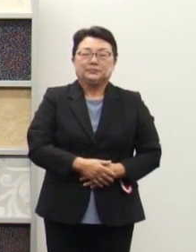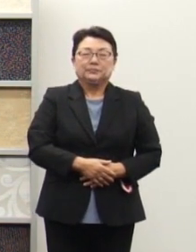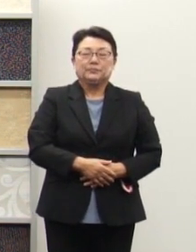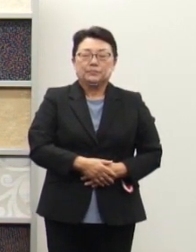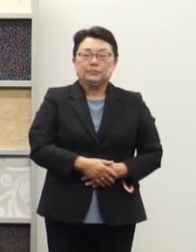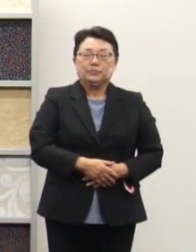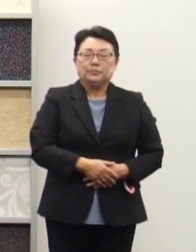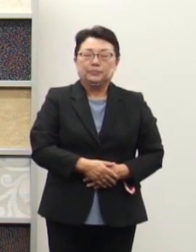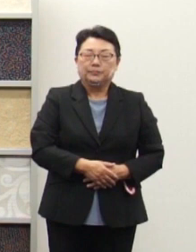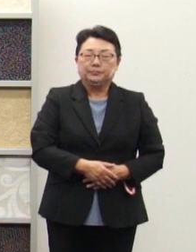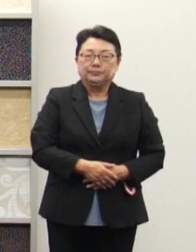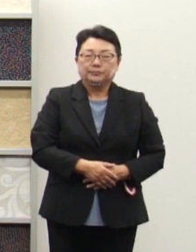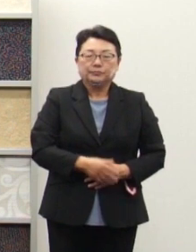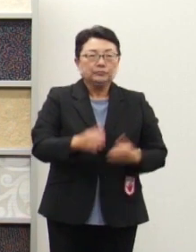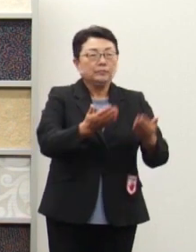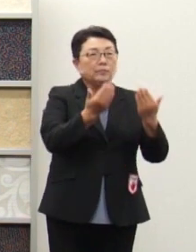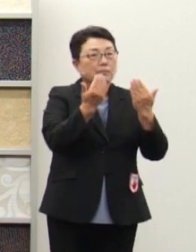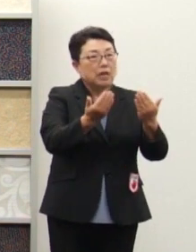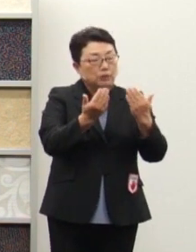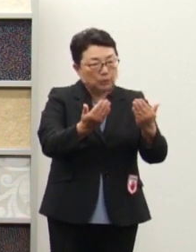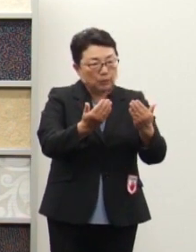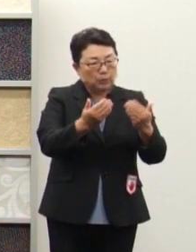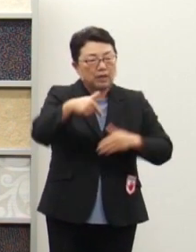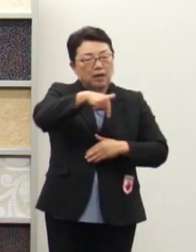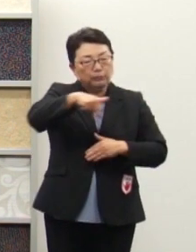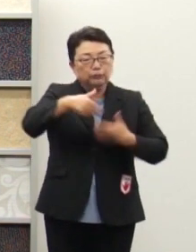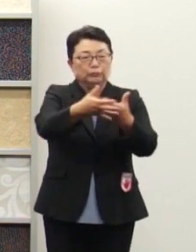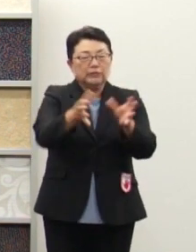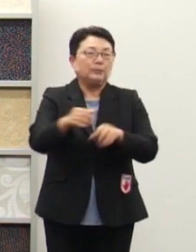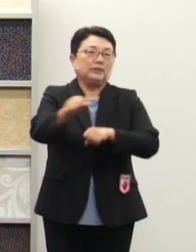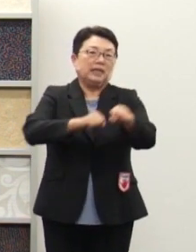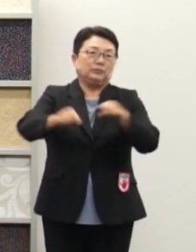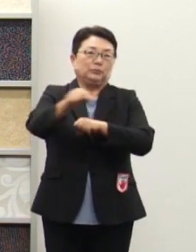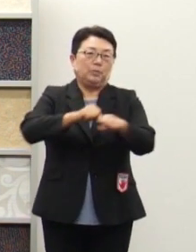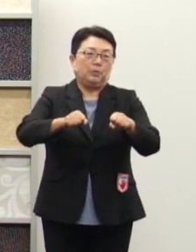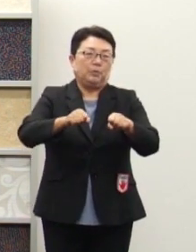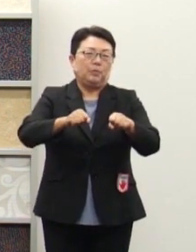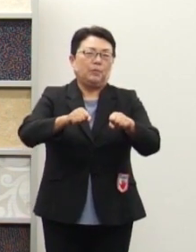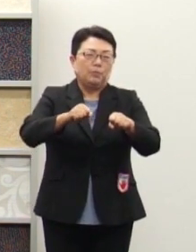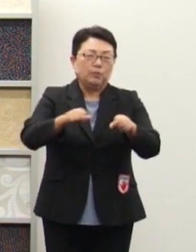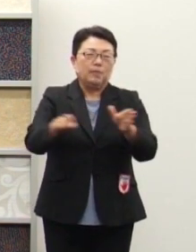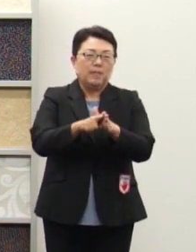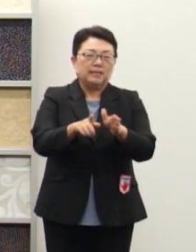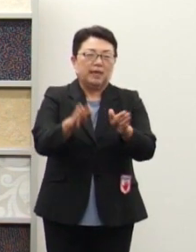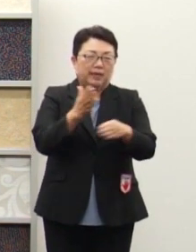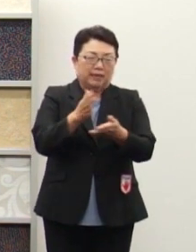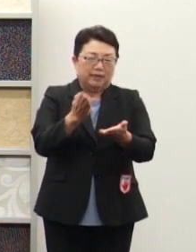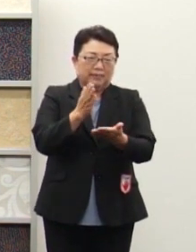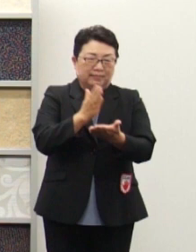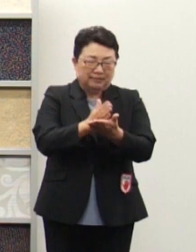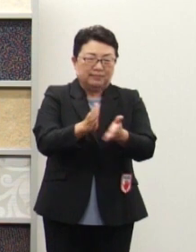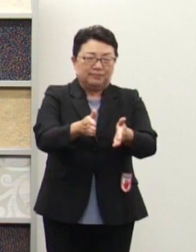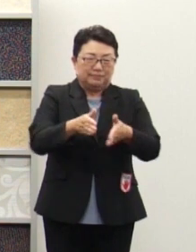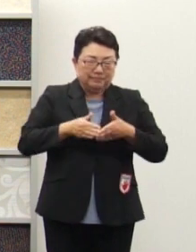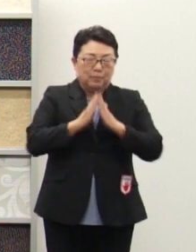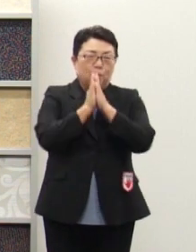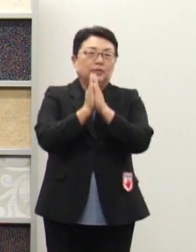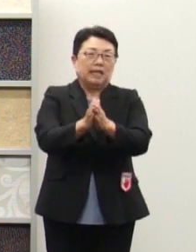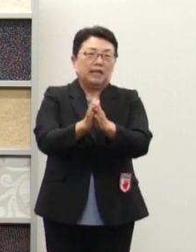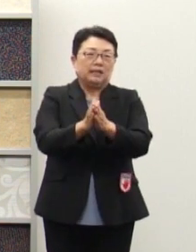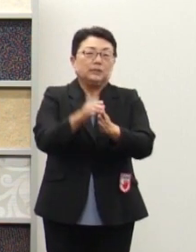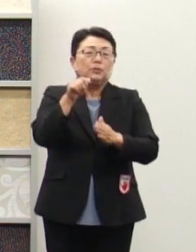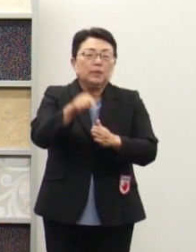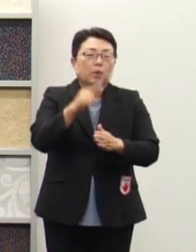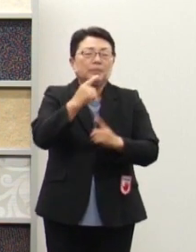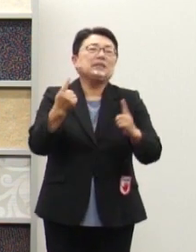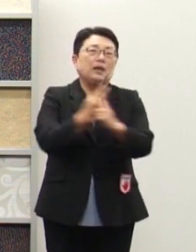なおですね、学校の部活動の原則自粛をお願いしている要請につきましても、合わせて見直しを